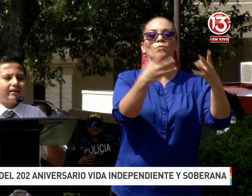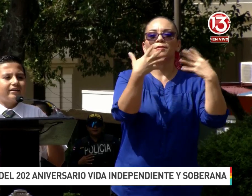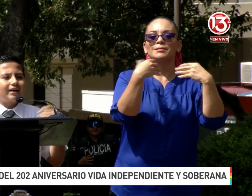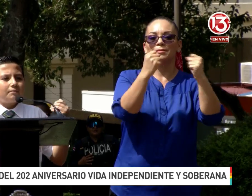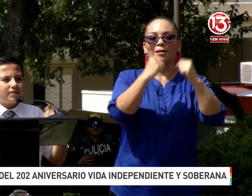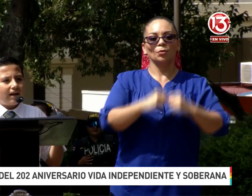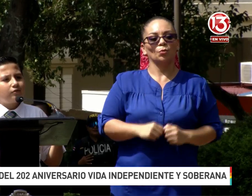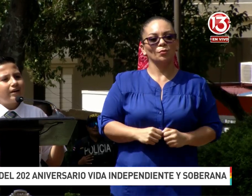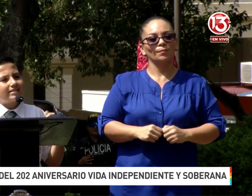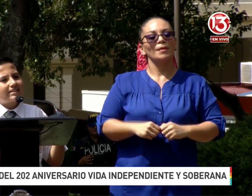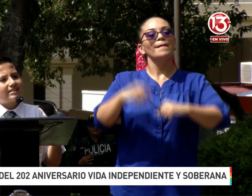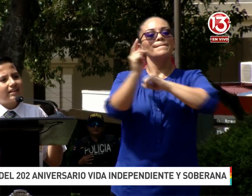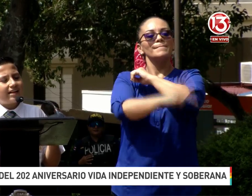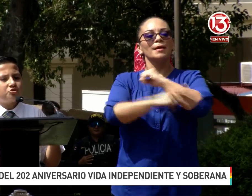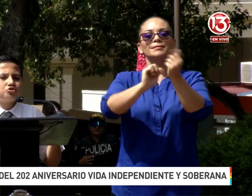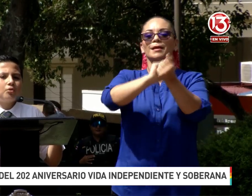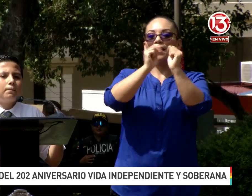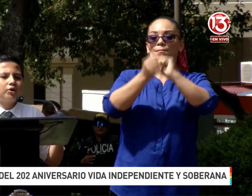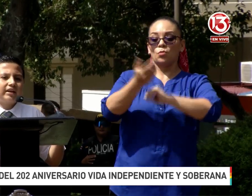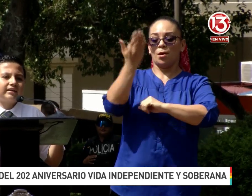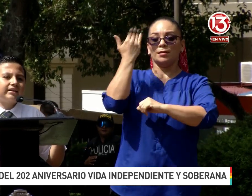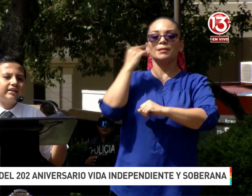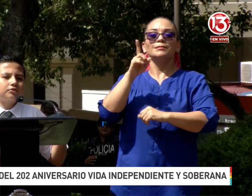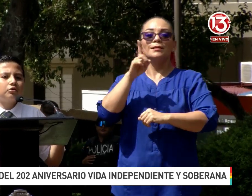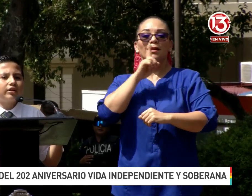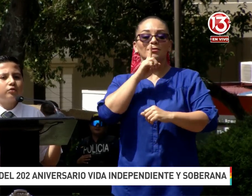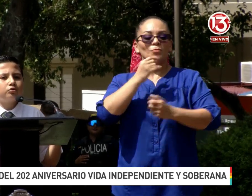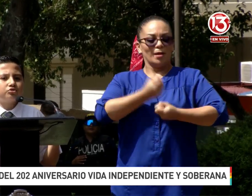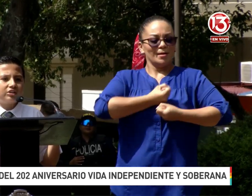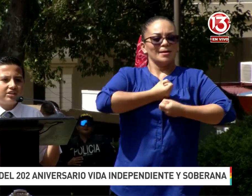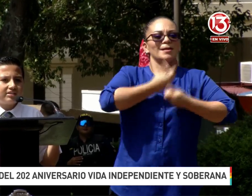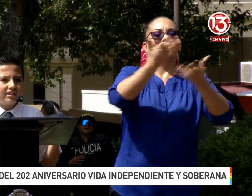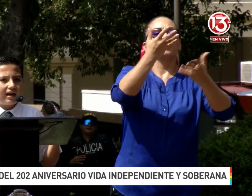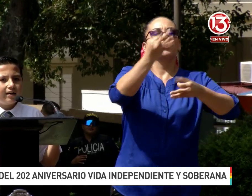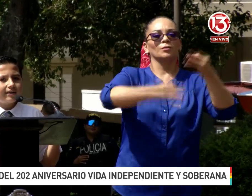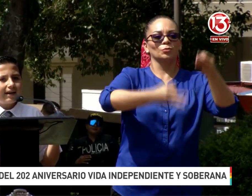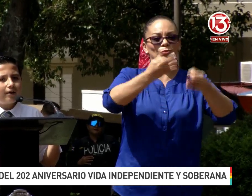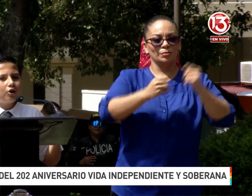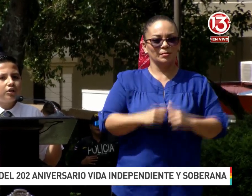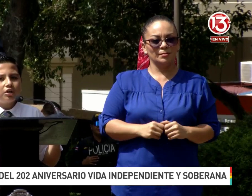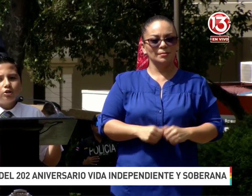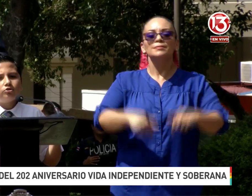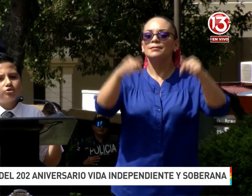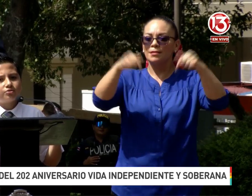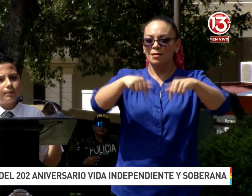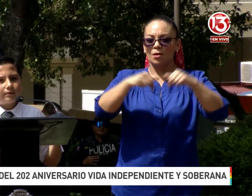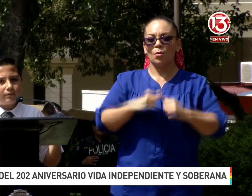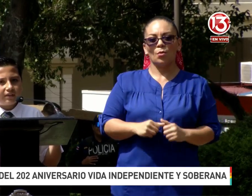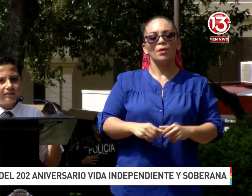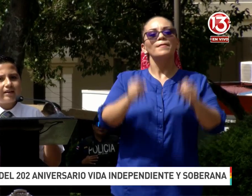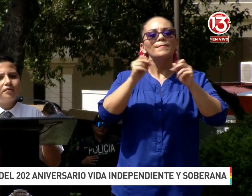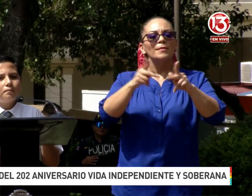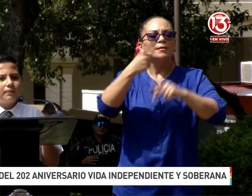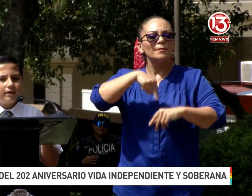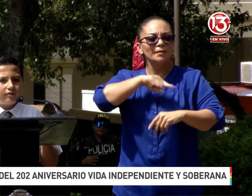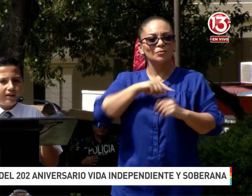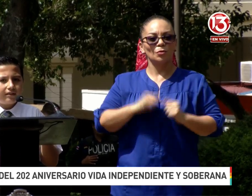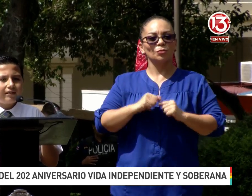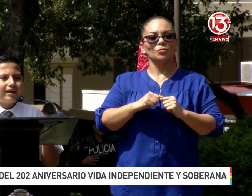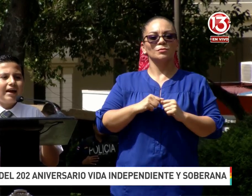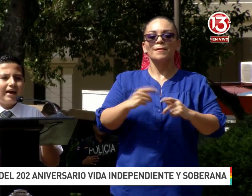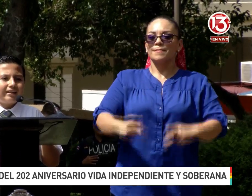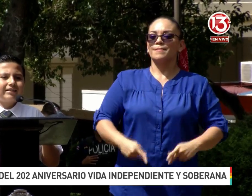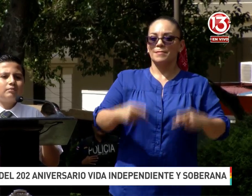que cambiaron ese silencio por el grito de justicia que hoy nos permite